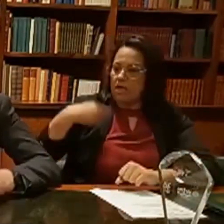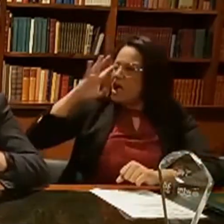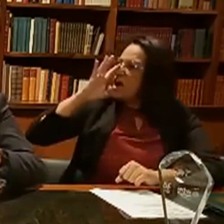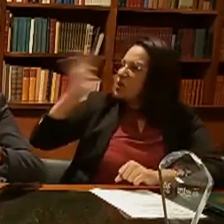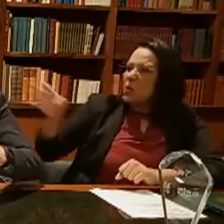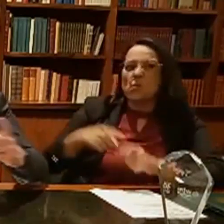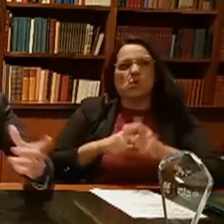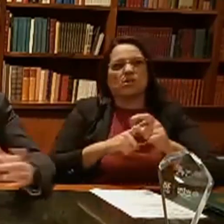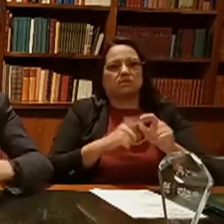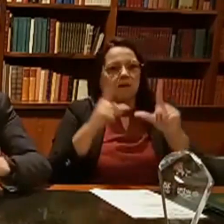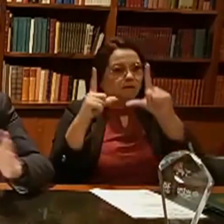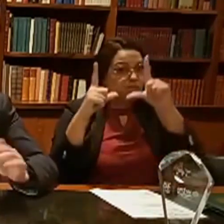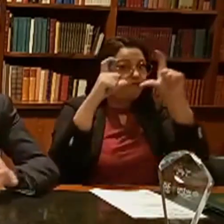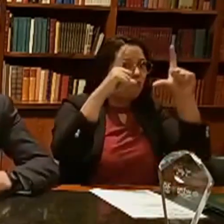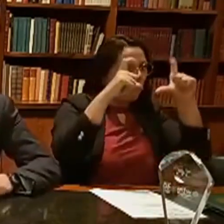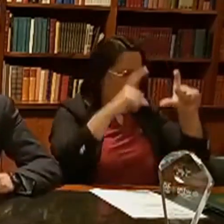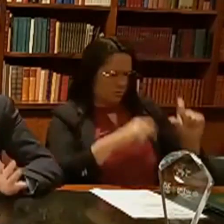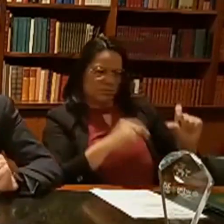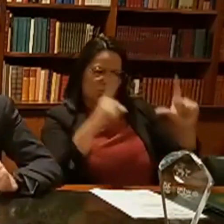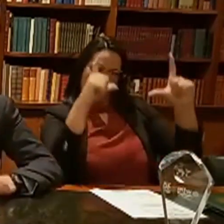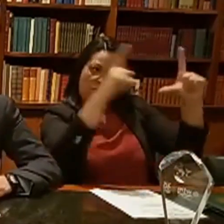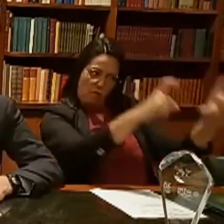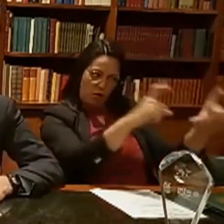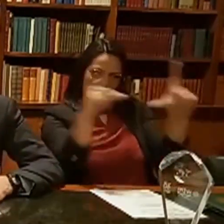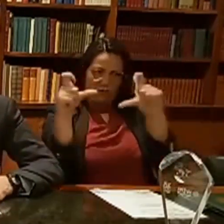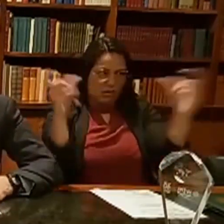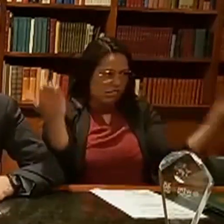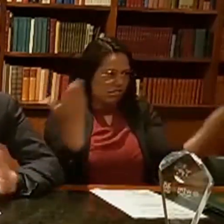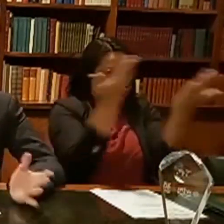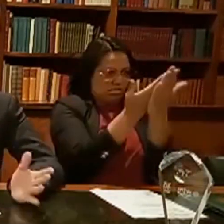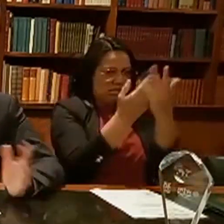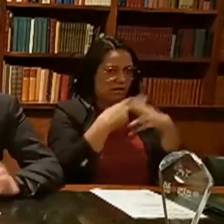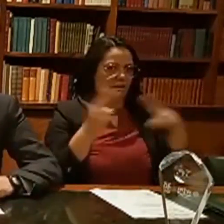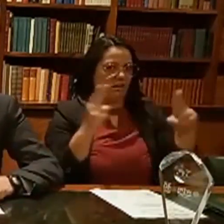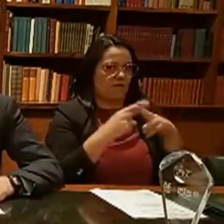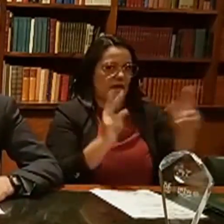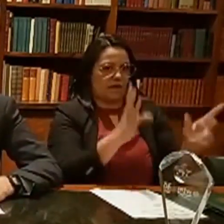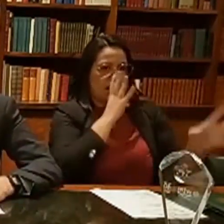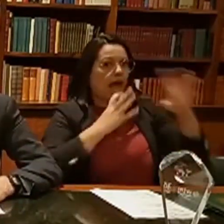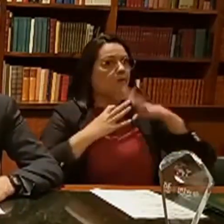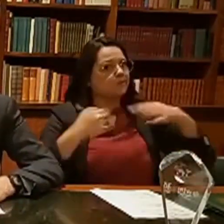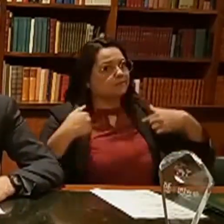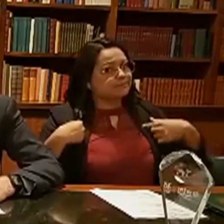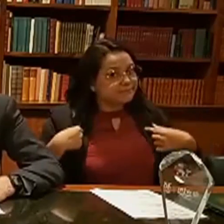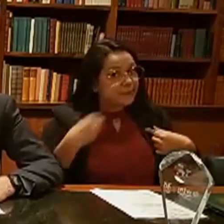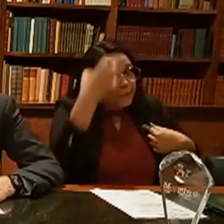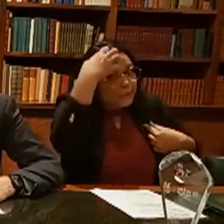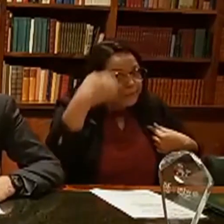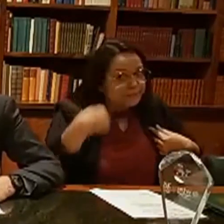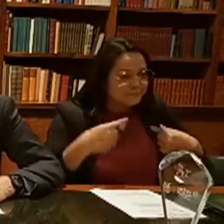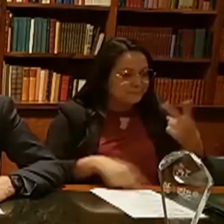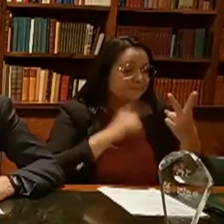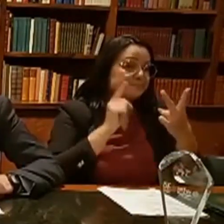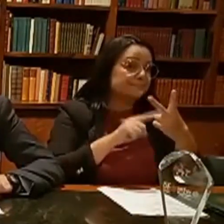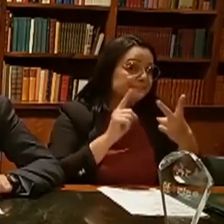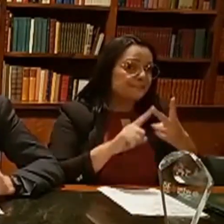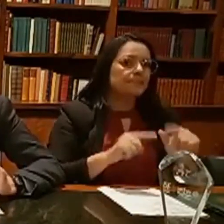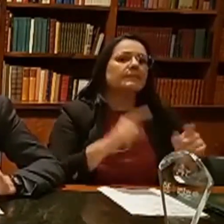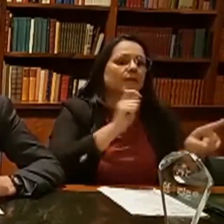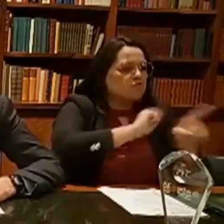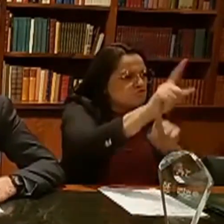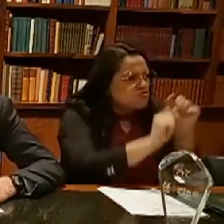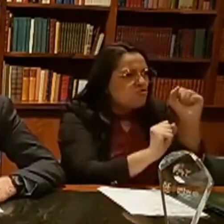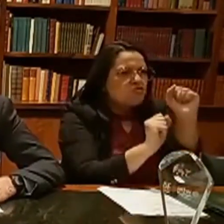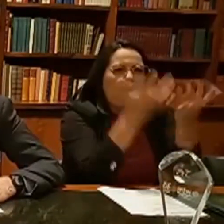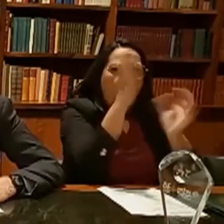fotografia super possa dar certo uma confusão danada na loja me sobrou pra mim depois vieram as queimadas me acusar de